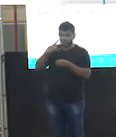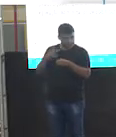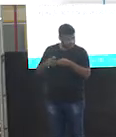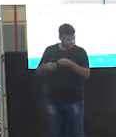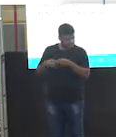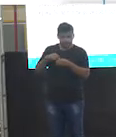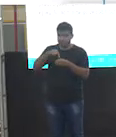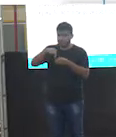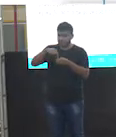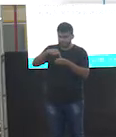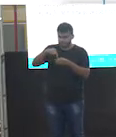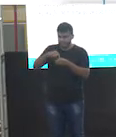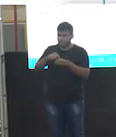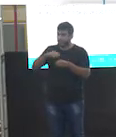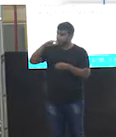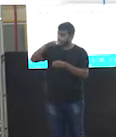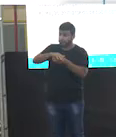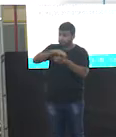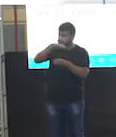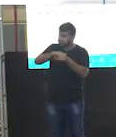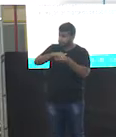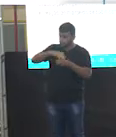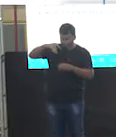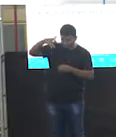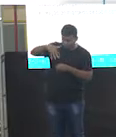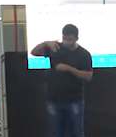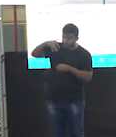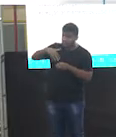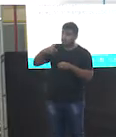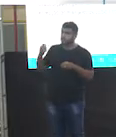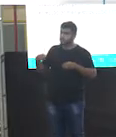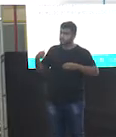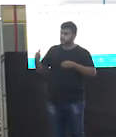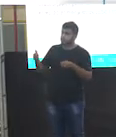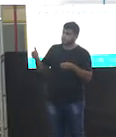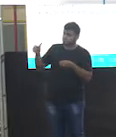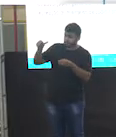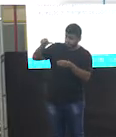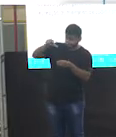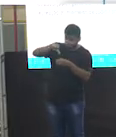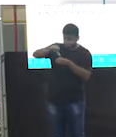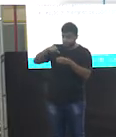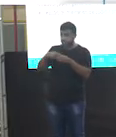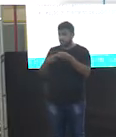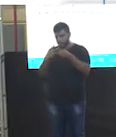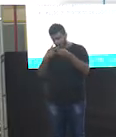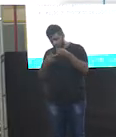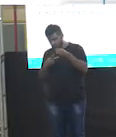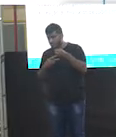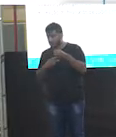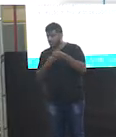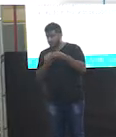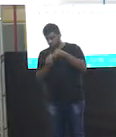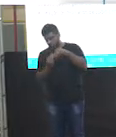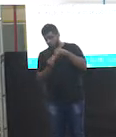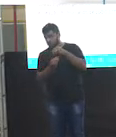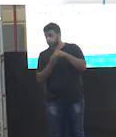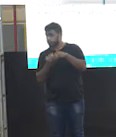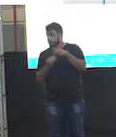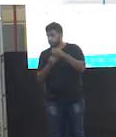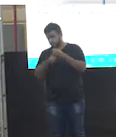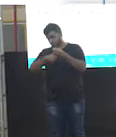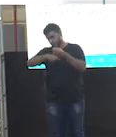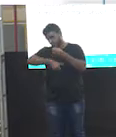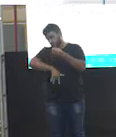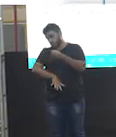a caixa de gordura fica que não passa nada. Aí tem que botar soda cáustica, porque ela reage com a gordura e forma sabão.